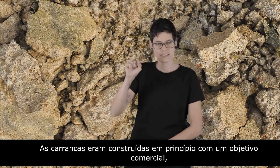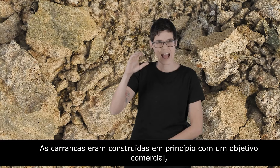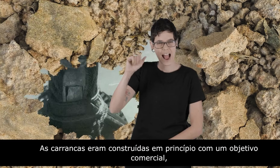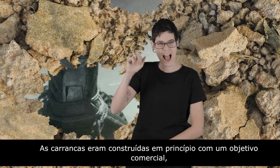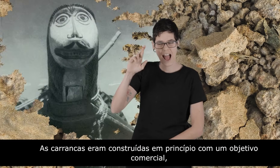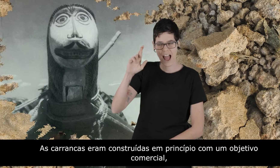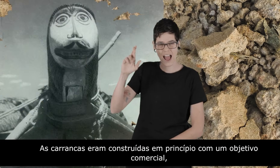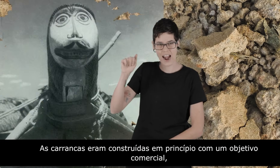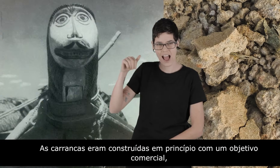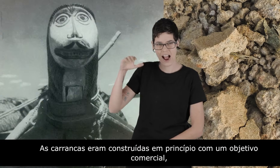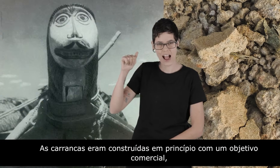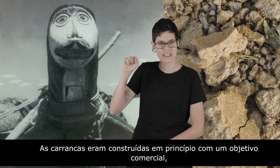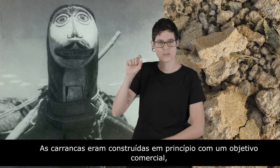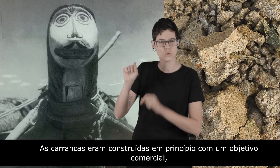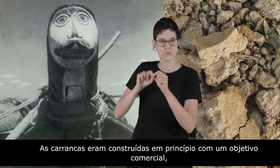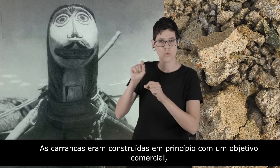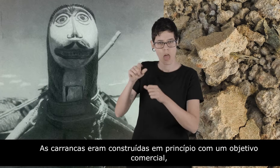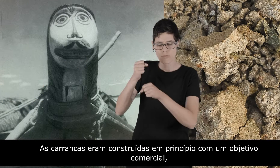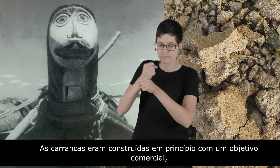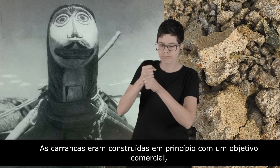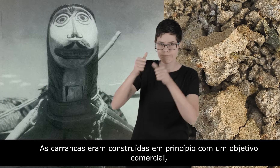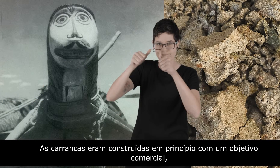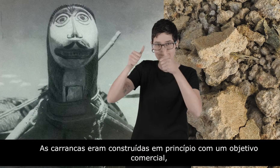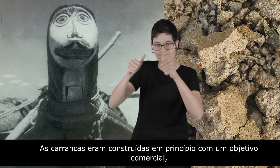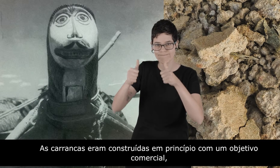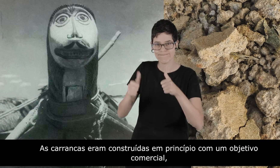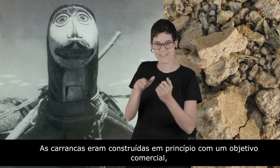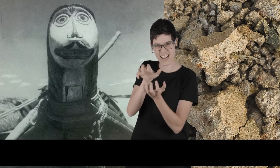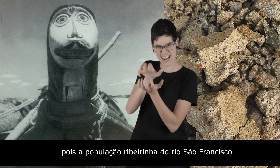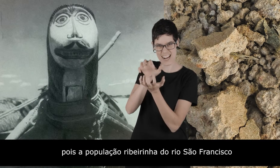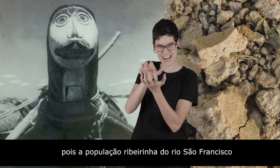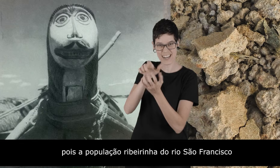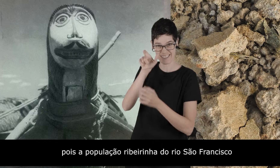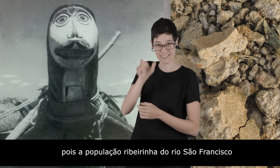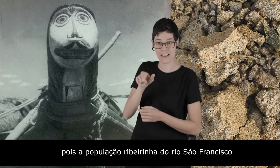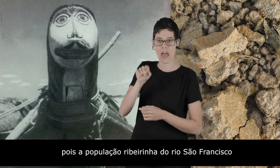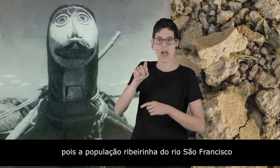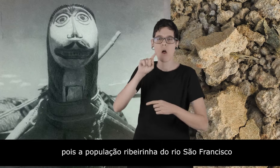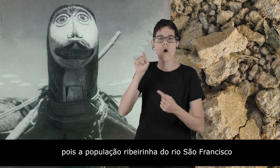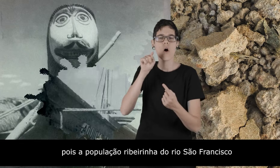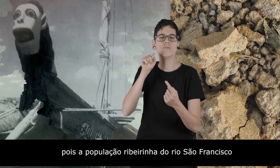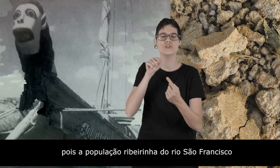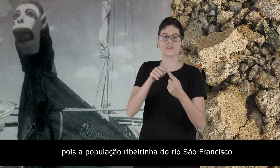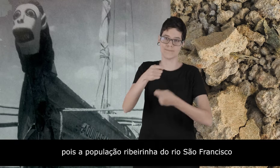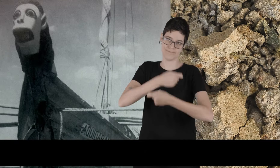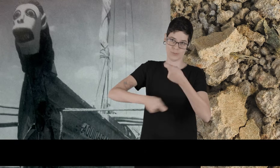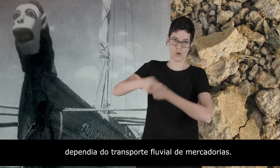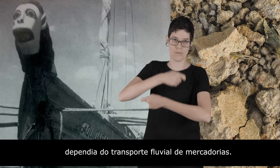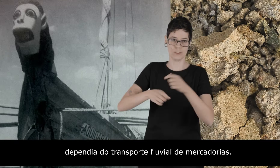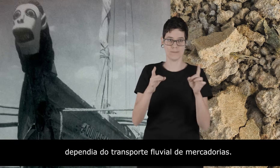As carrancas eram construídas, em princípio, com um objetivo comercial, pois a população ribeirinha do Rio São